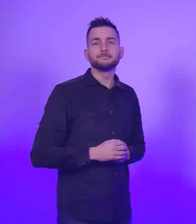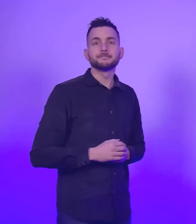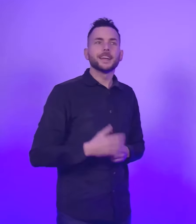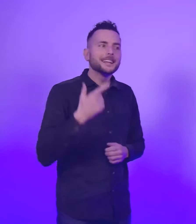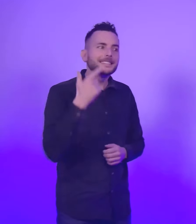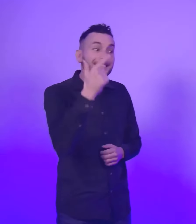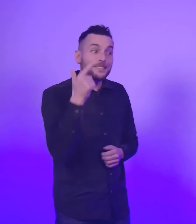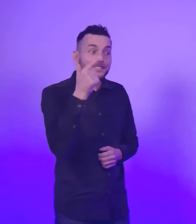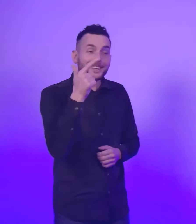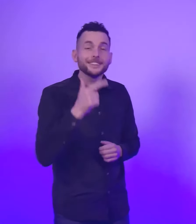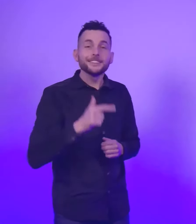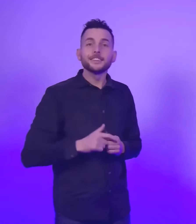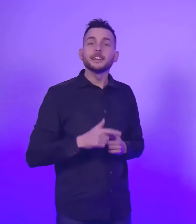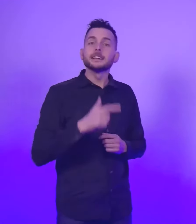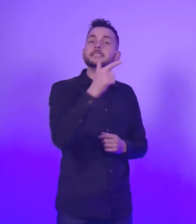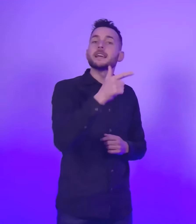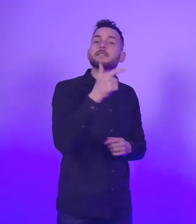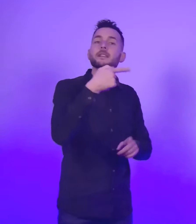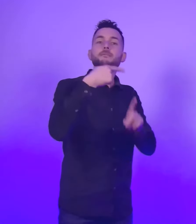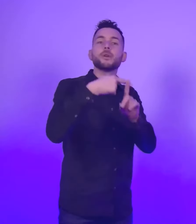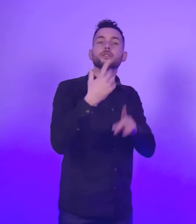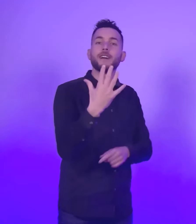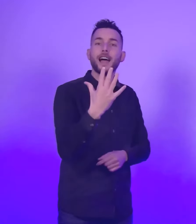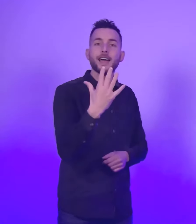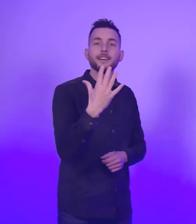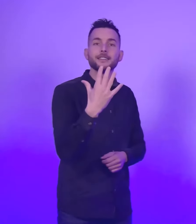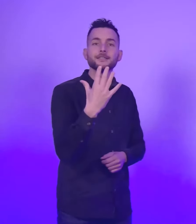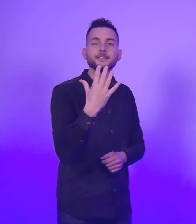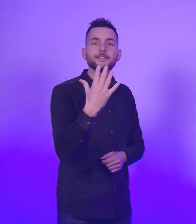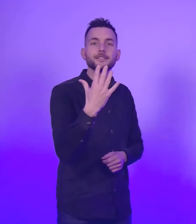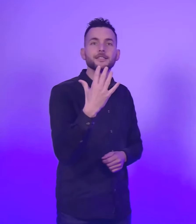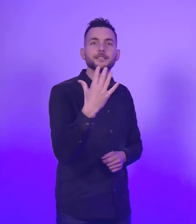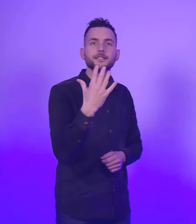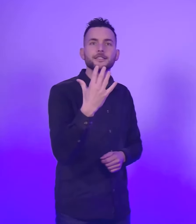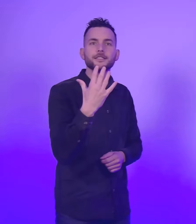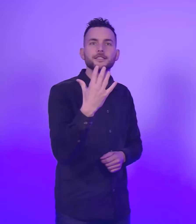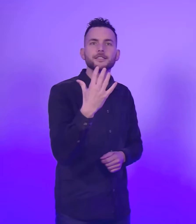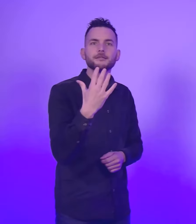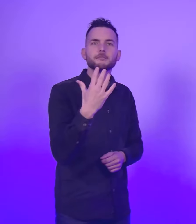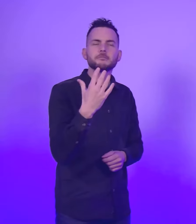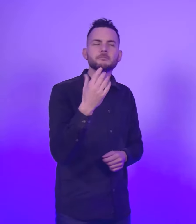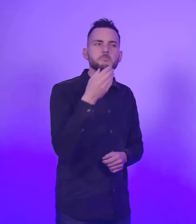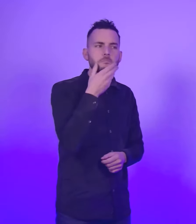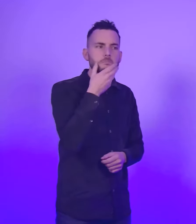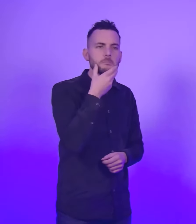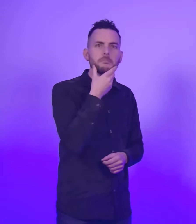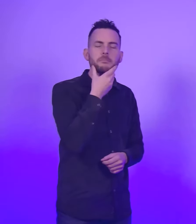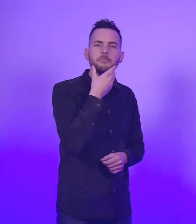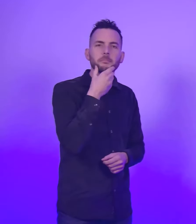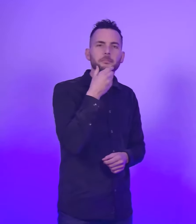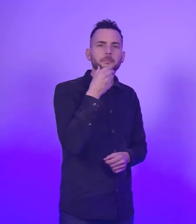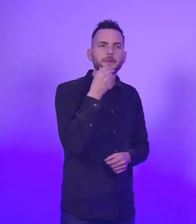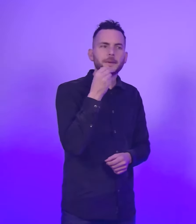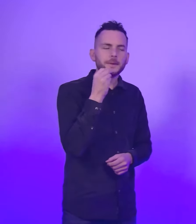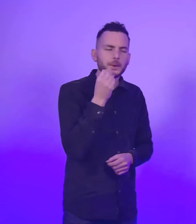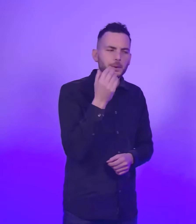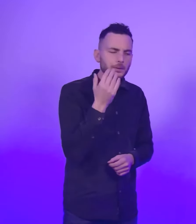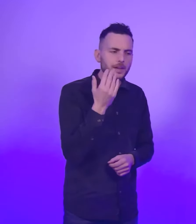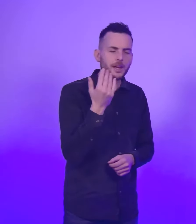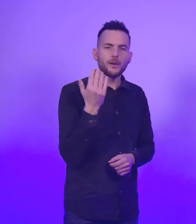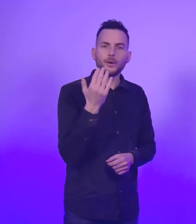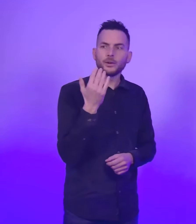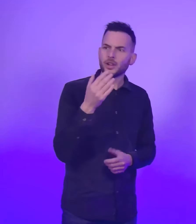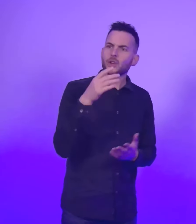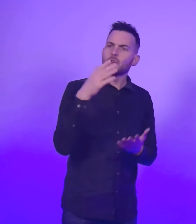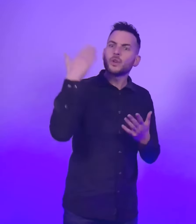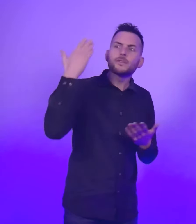17. Goed zo. Plus 5... Oh, 17 plus 5. Hoeveel is dat, Sophie?